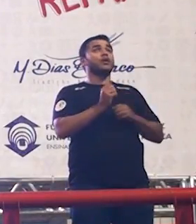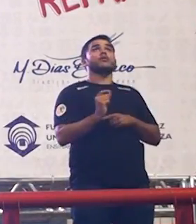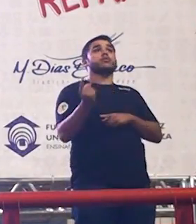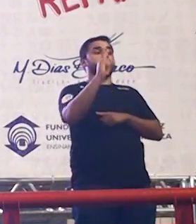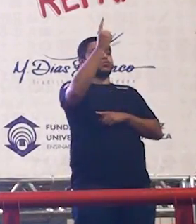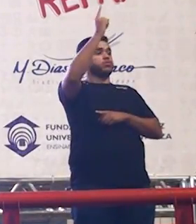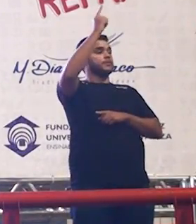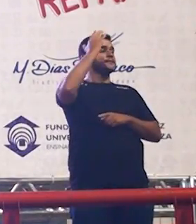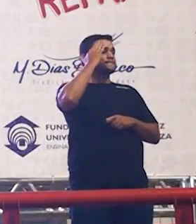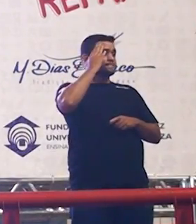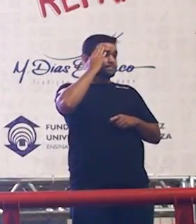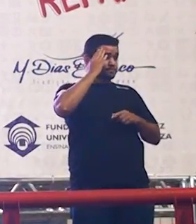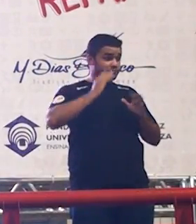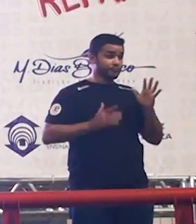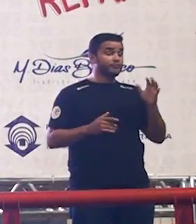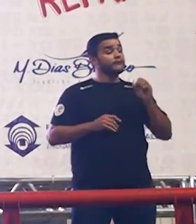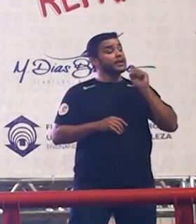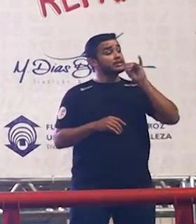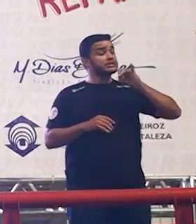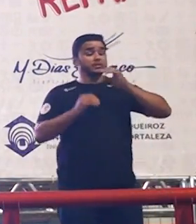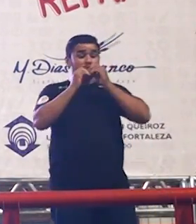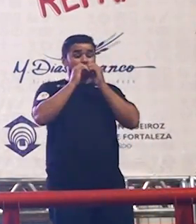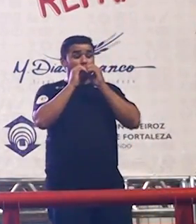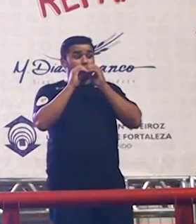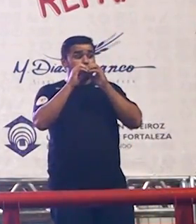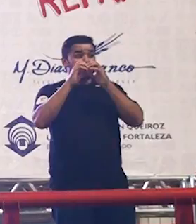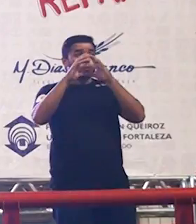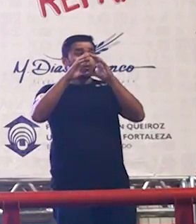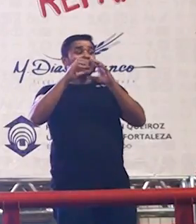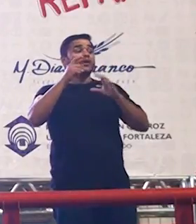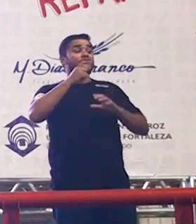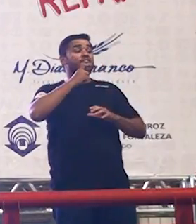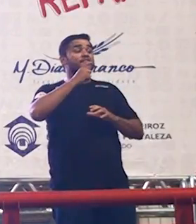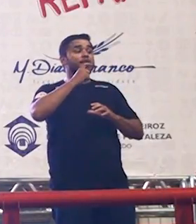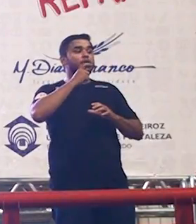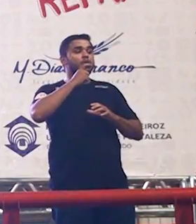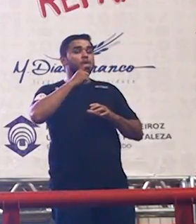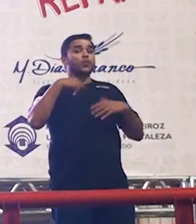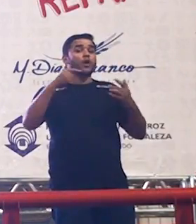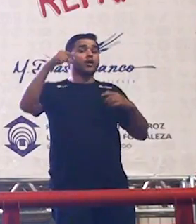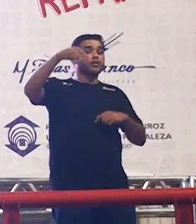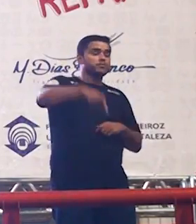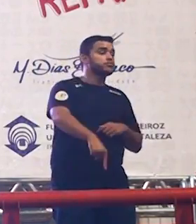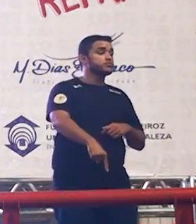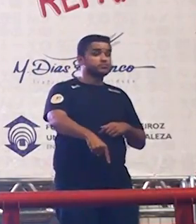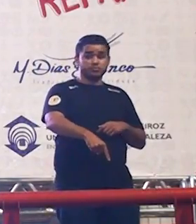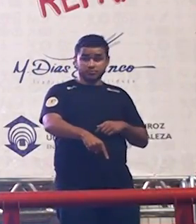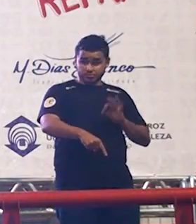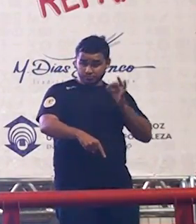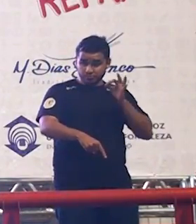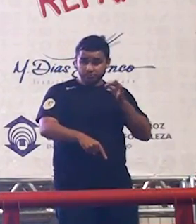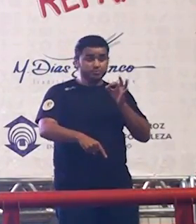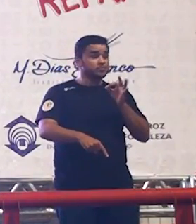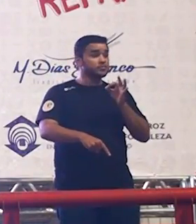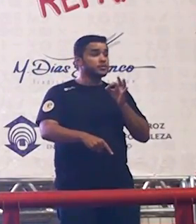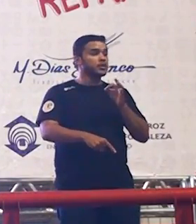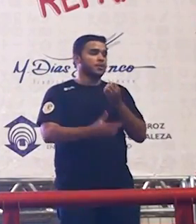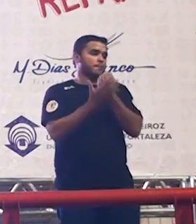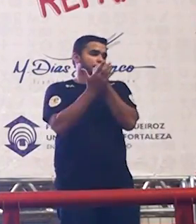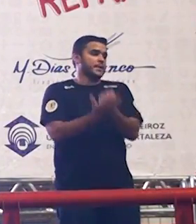é, se eu encho o balão com ar frio e solto, ele sobe ou desce? Desce, porque o ar frio ele é